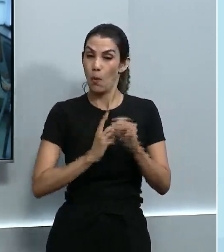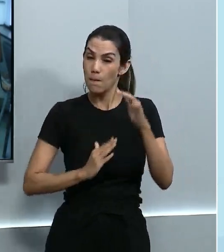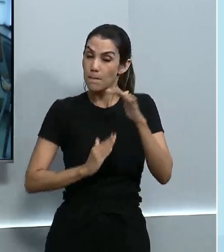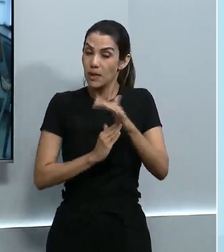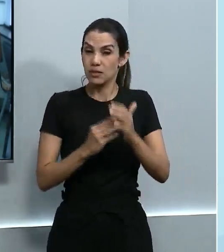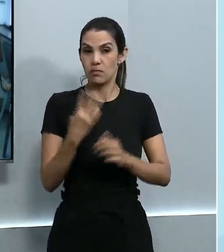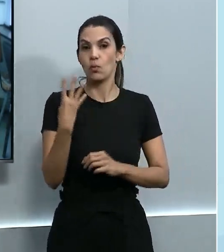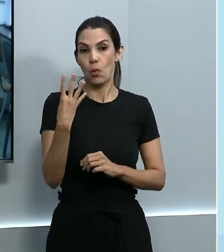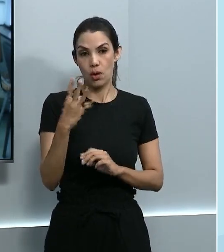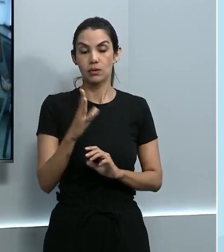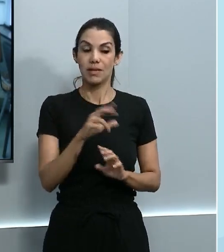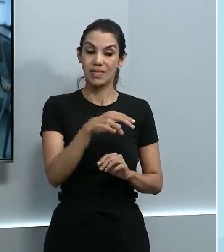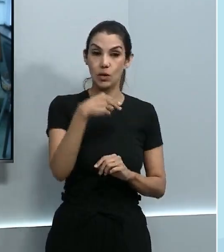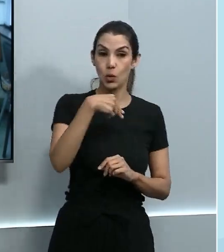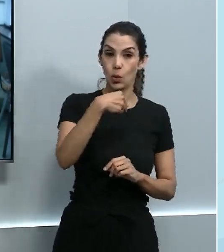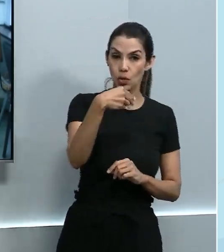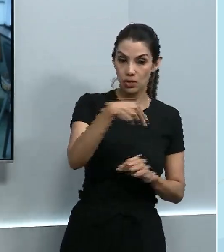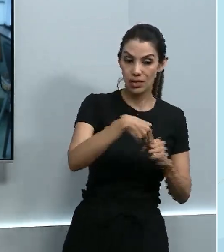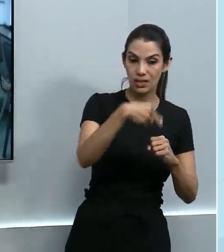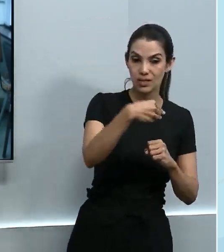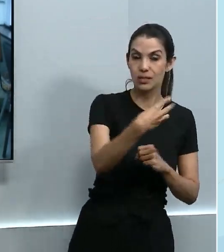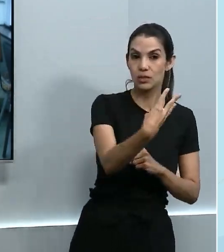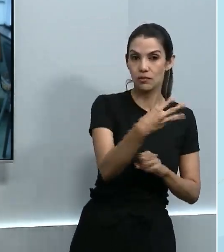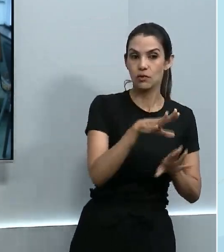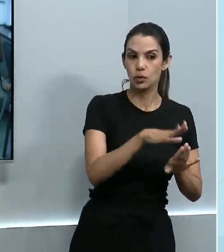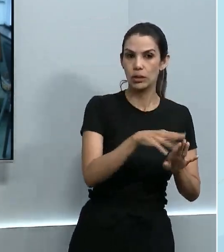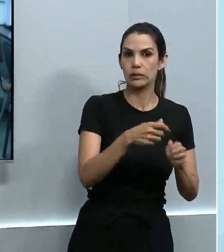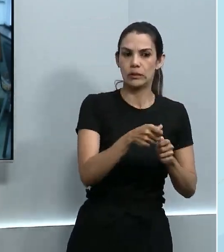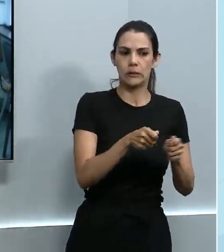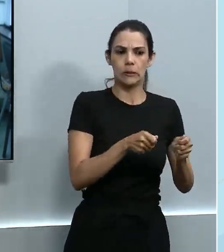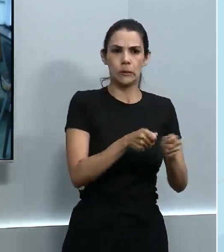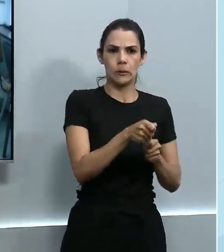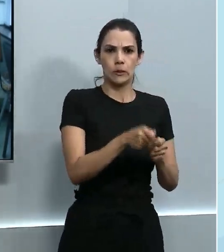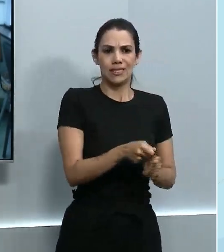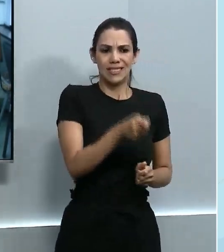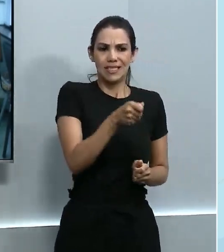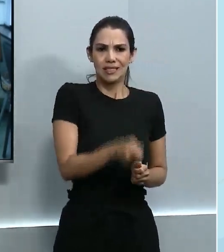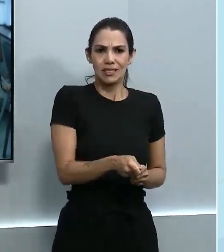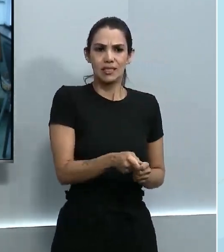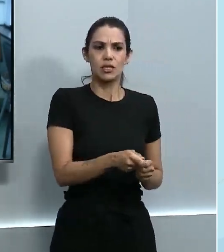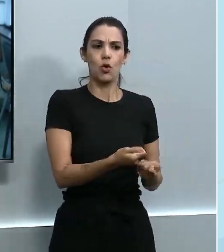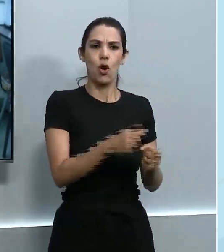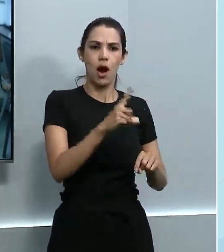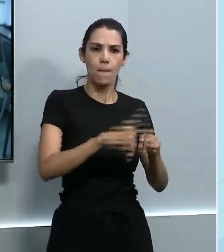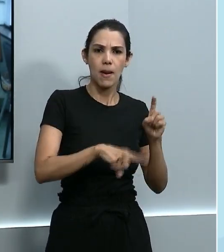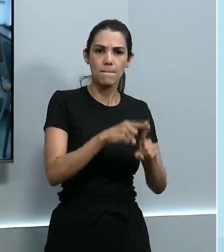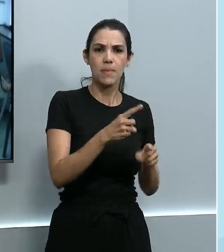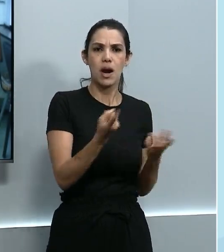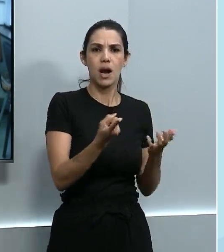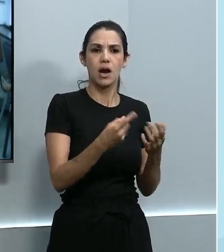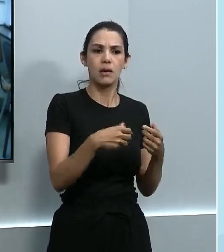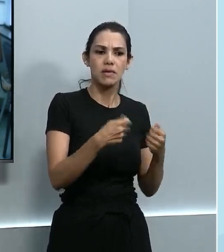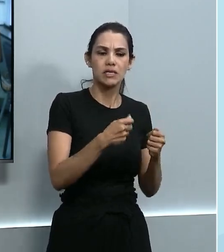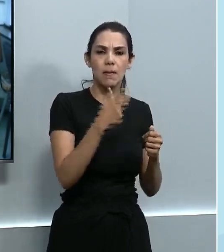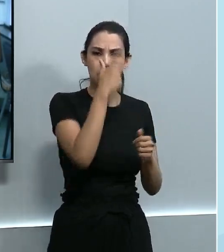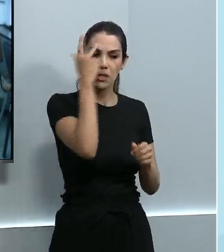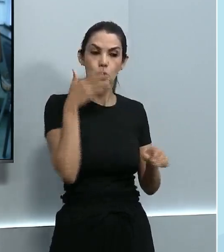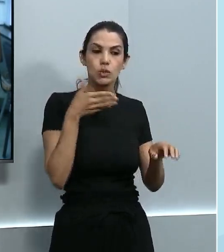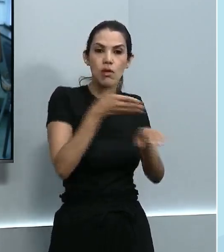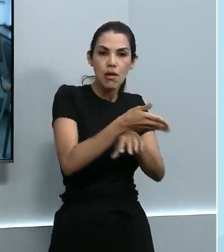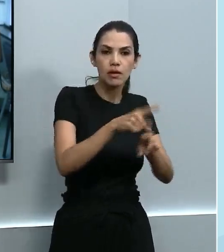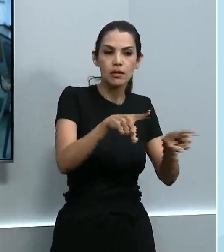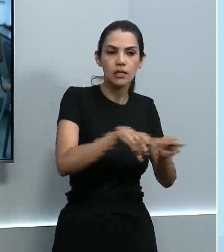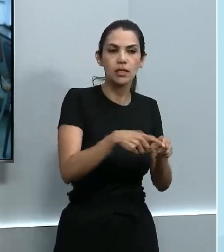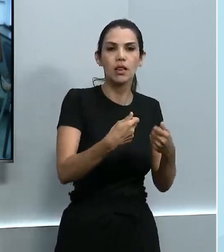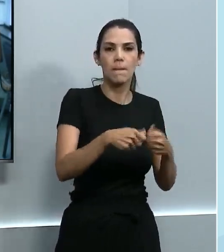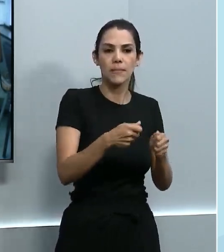O nível 3 ele requer bastante rigor no controle das amostras, na entrada de pessoas, então ele tem